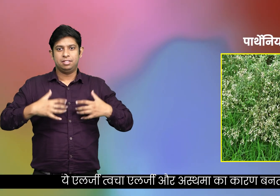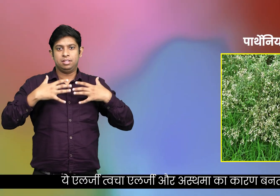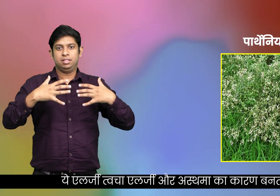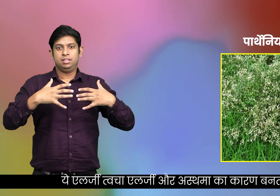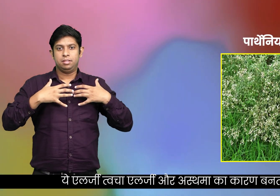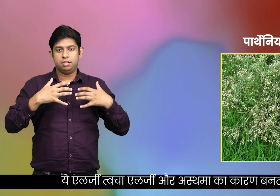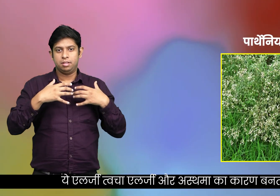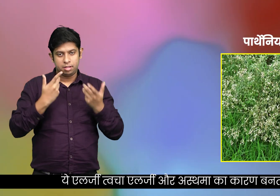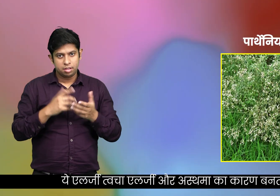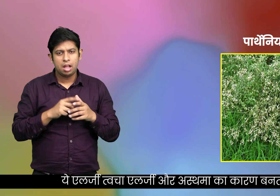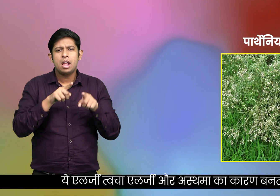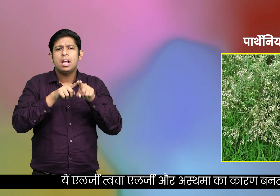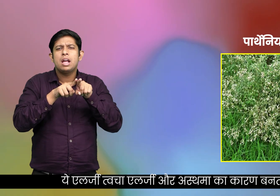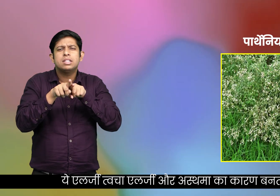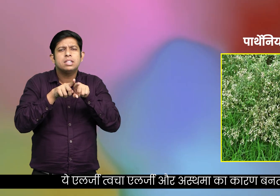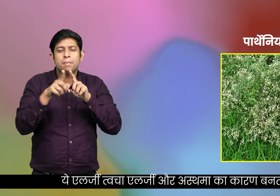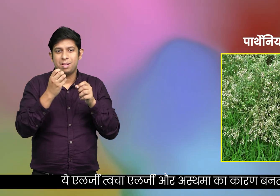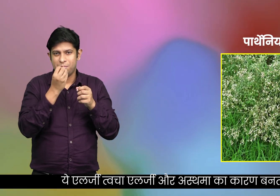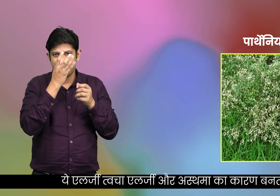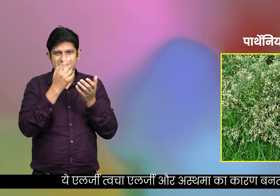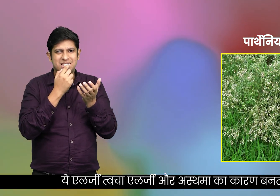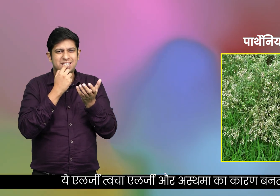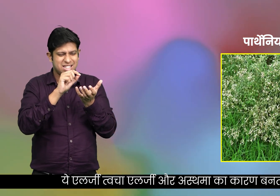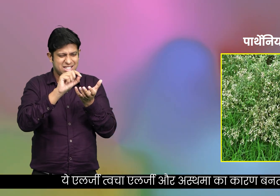है। उदाहरण पार्थेनियम।